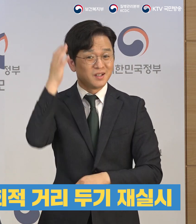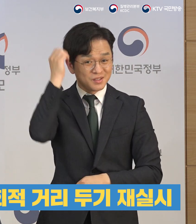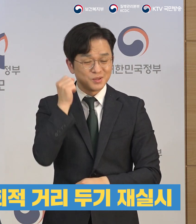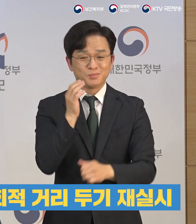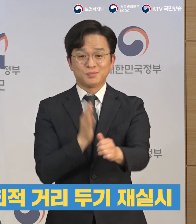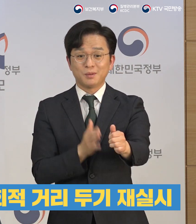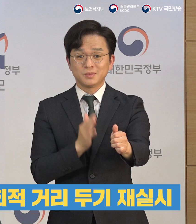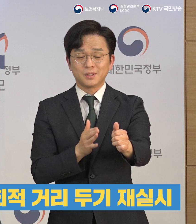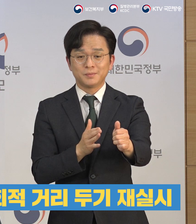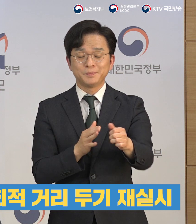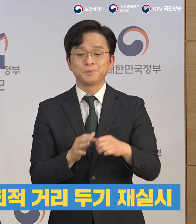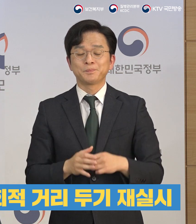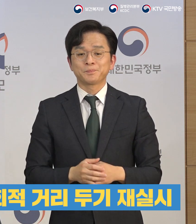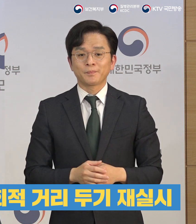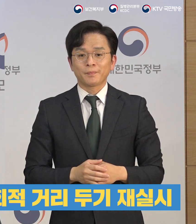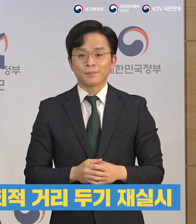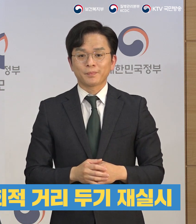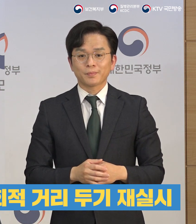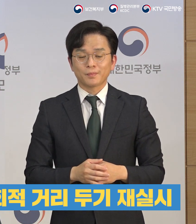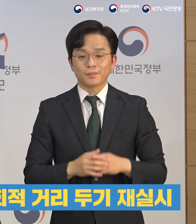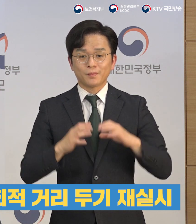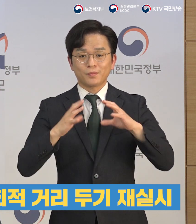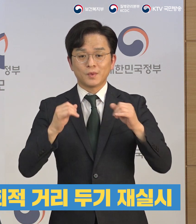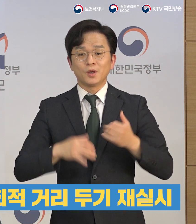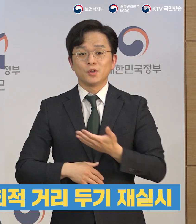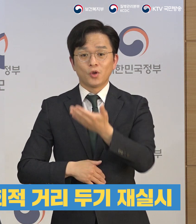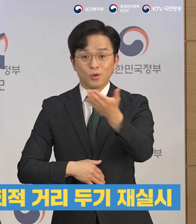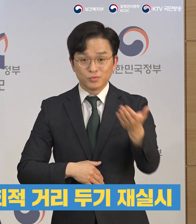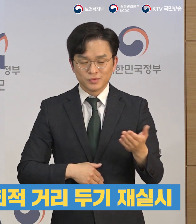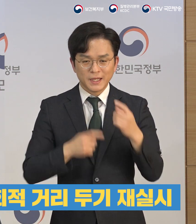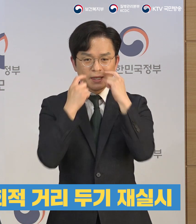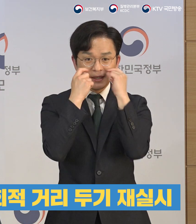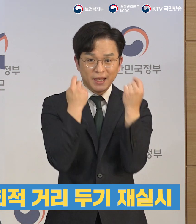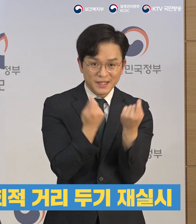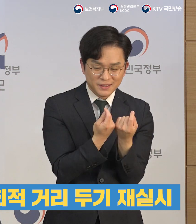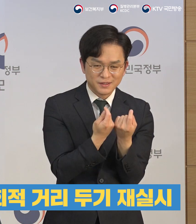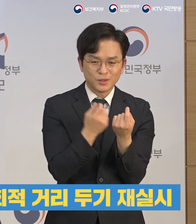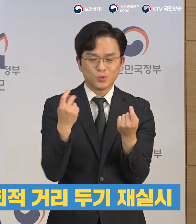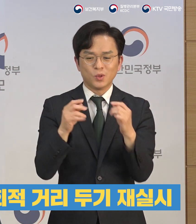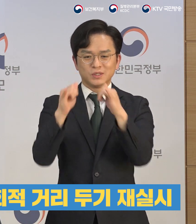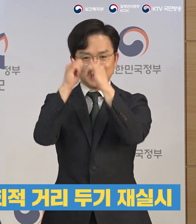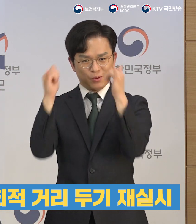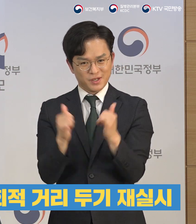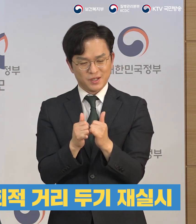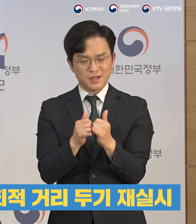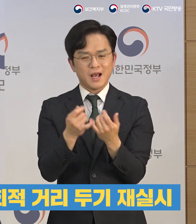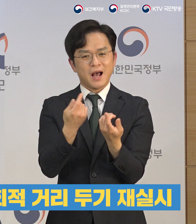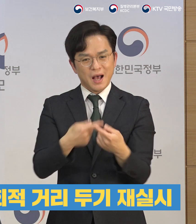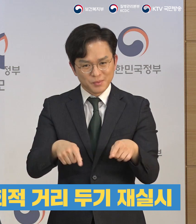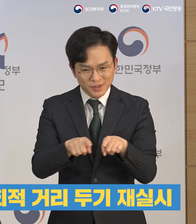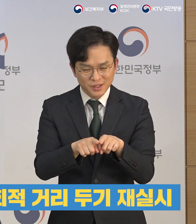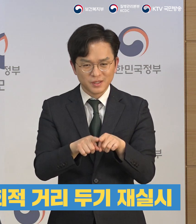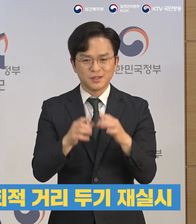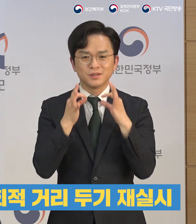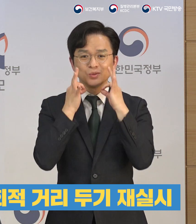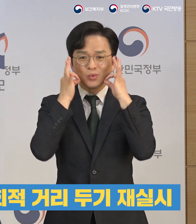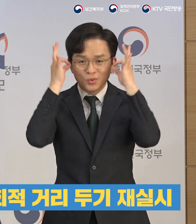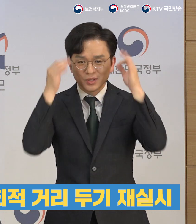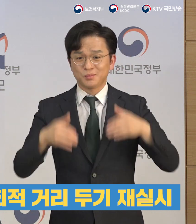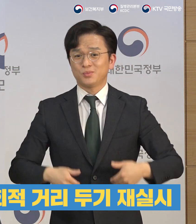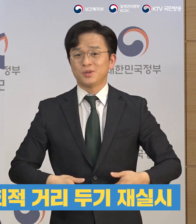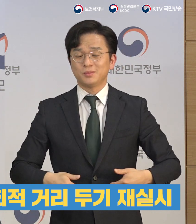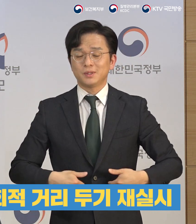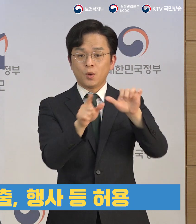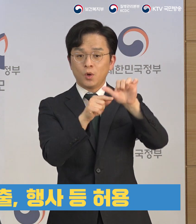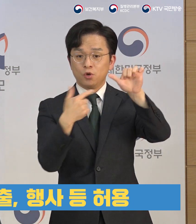그리 2기로 돌아간다는 점을 유념하시고 생활 속 그리 2기를 계속 유지하기 위한 개인과 사회의 노력을